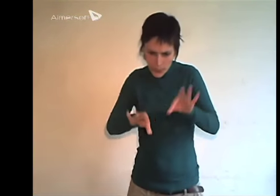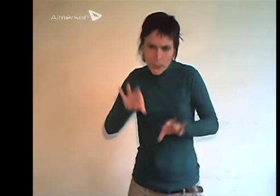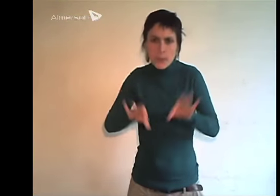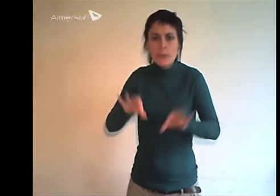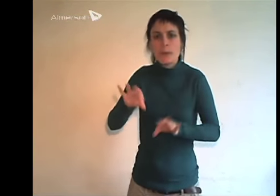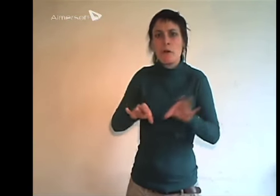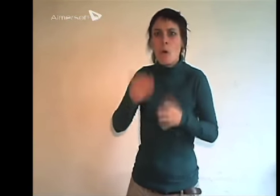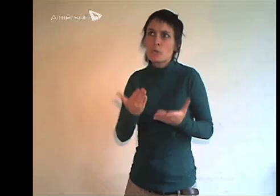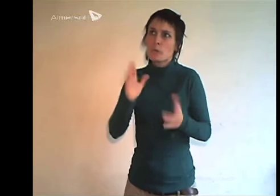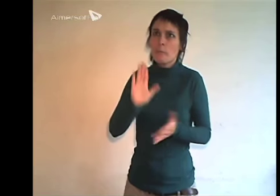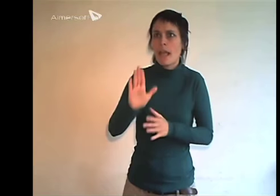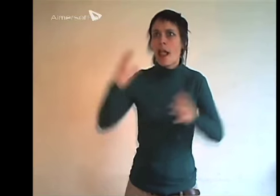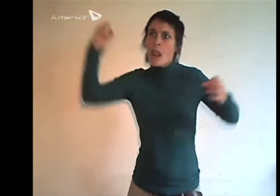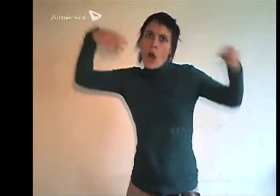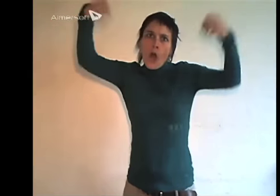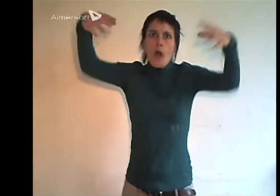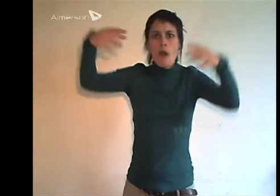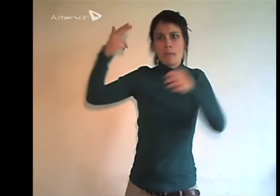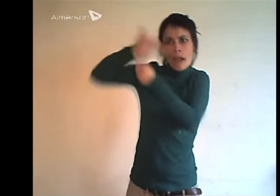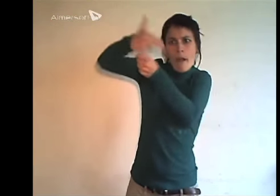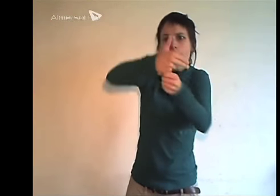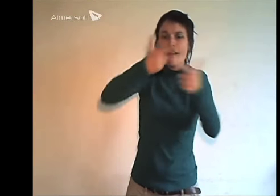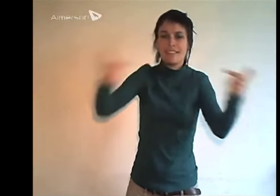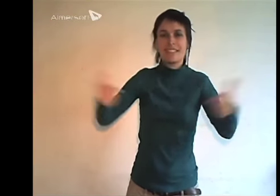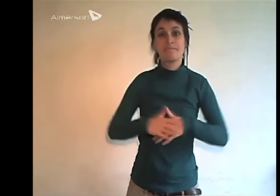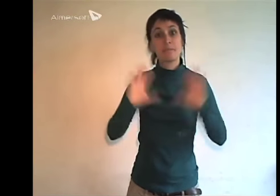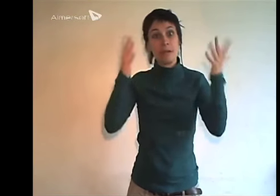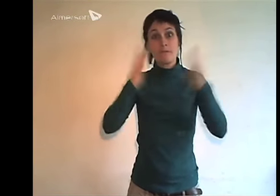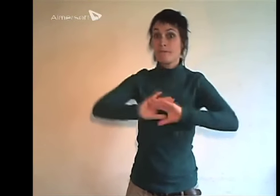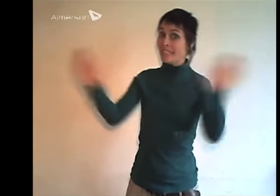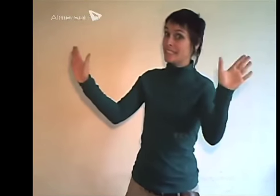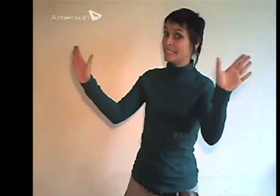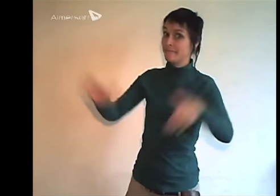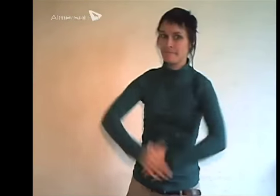C'est fini. À l'année prochaine.